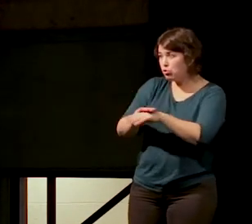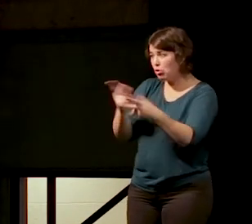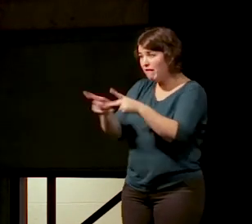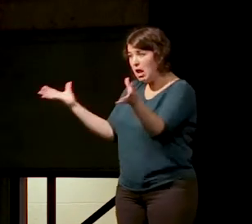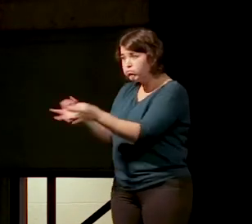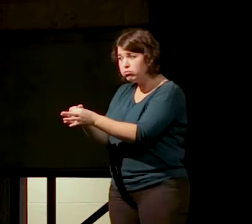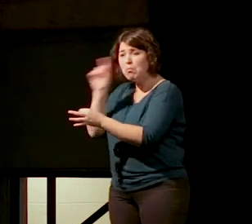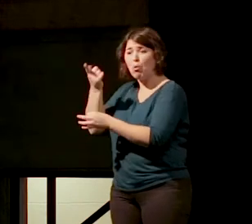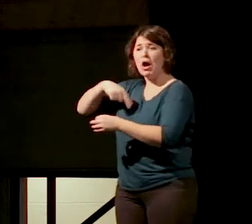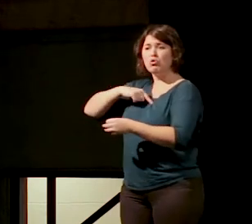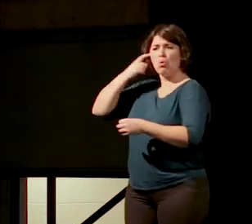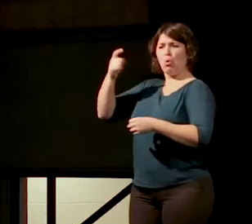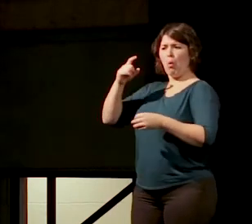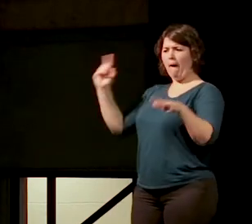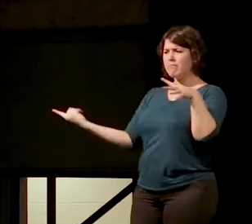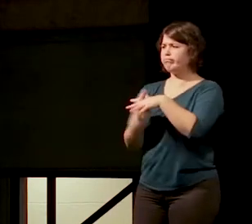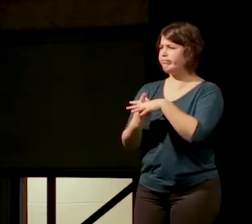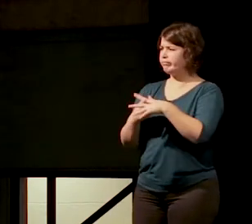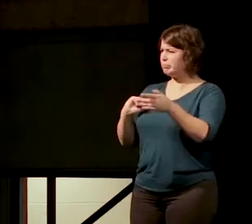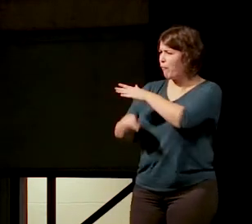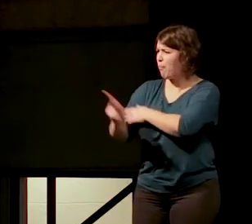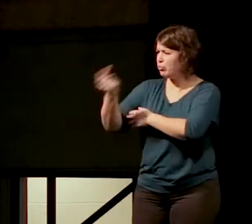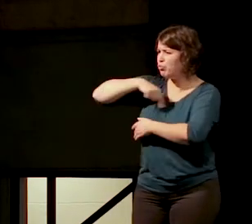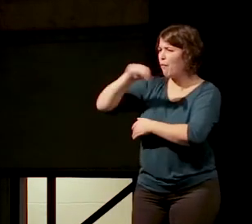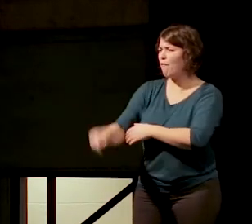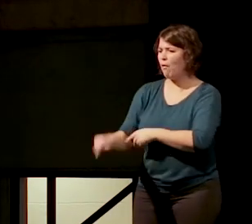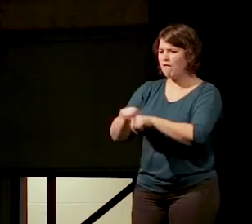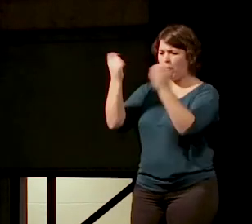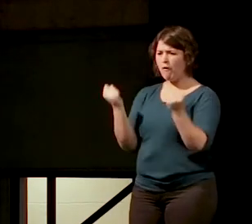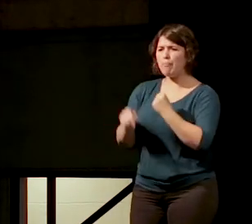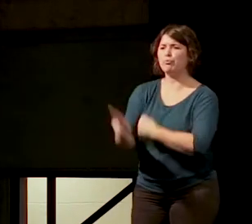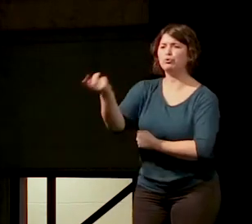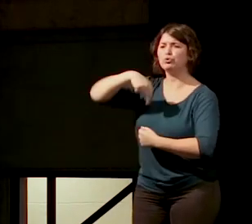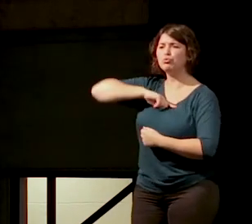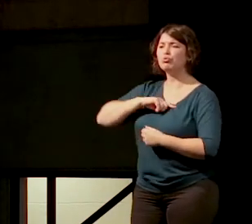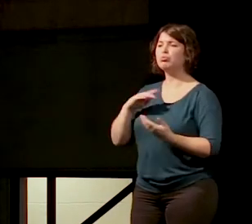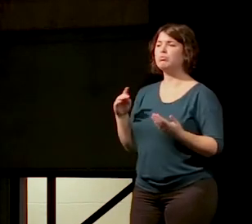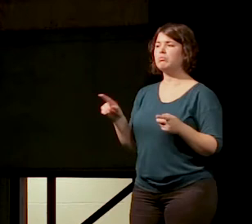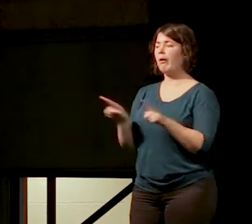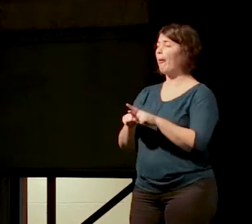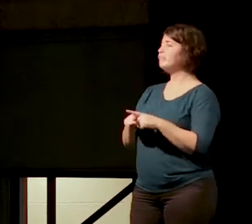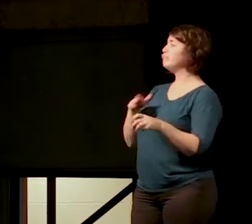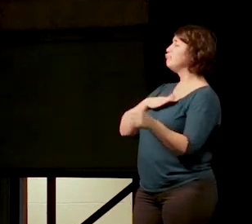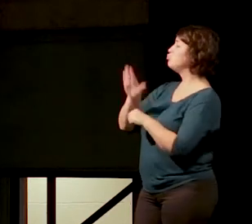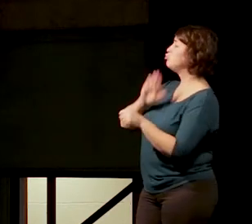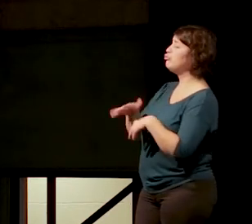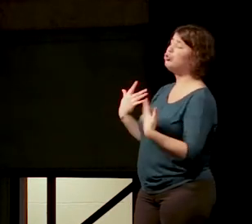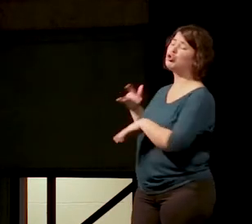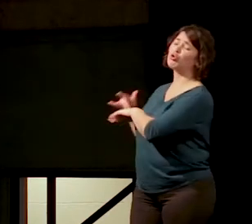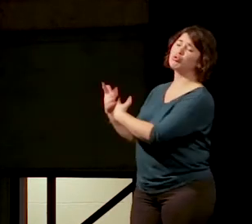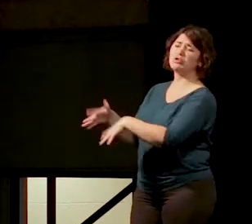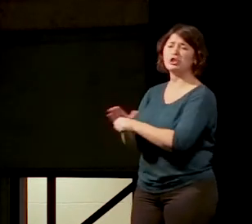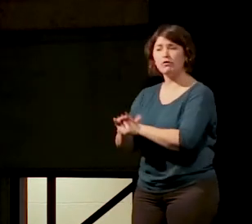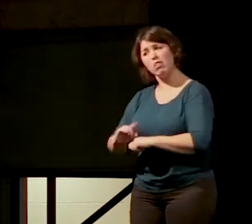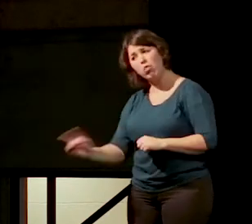en l'inclusion. À nous d'aller plus loin. À nous de nous faire plus fort et de ne pas nous satisfaire de ce que nous aurions récemment